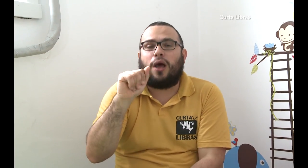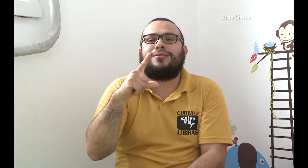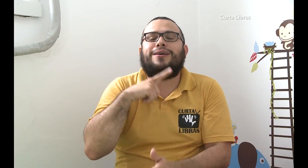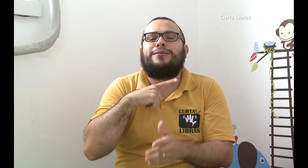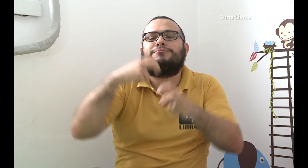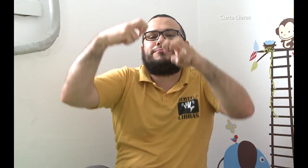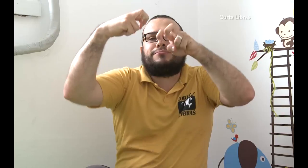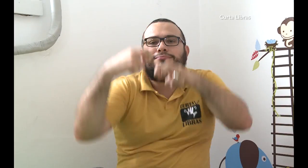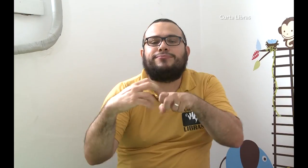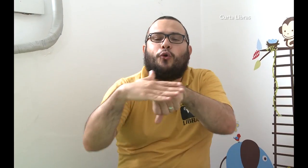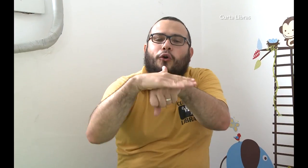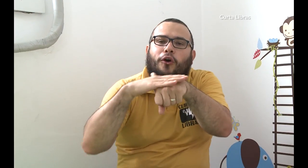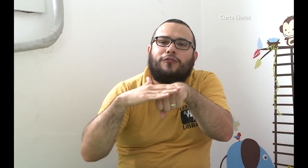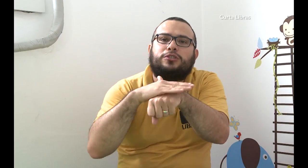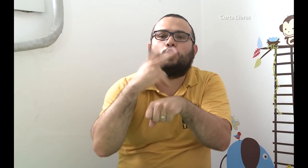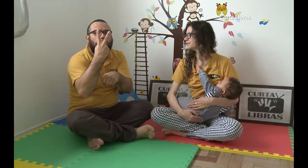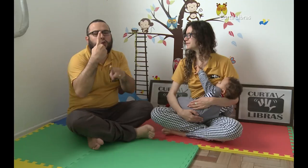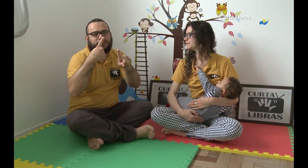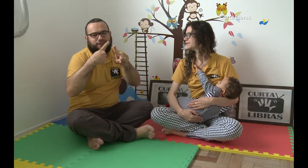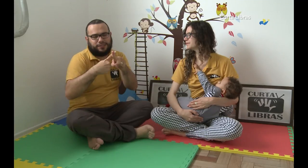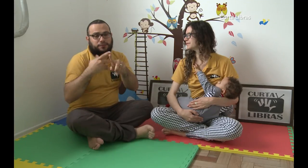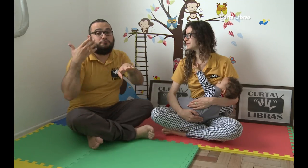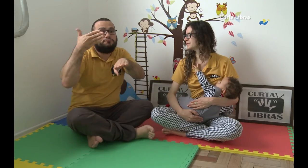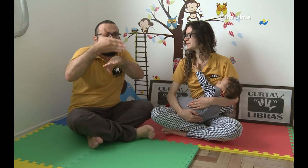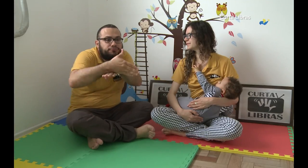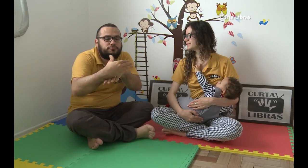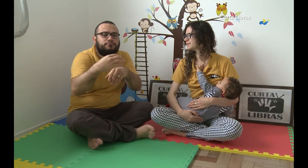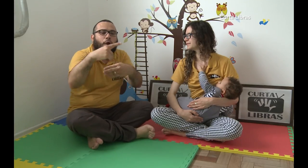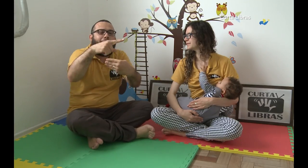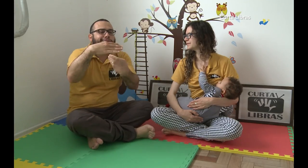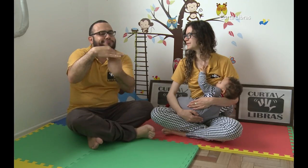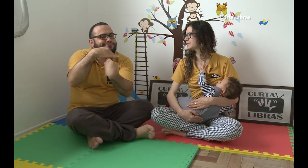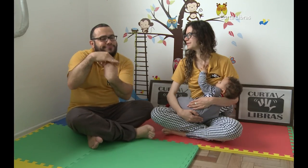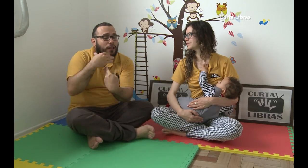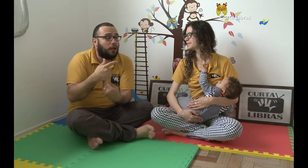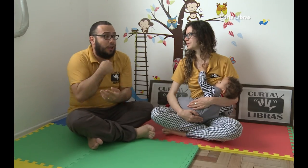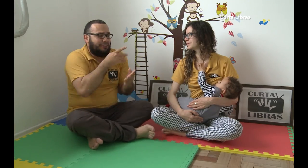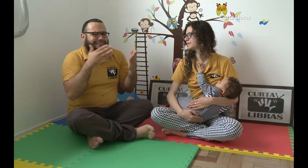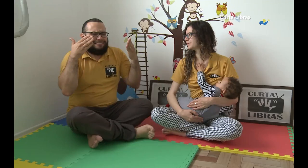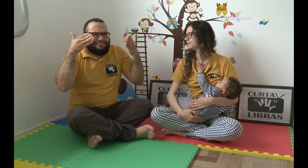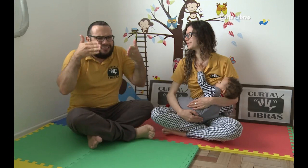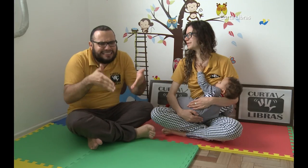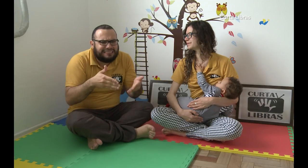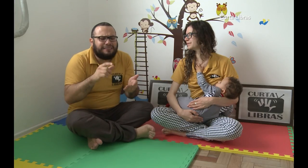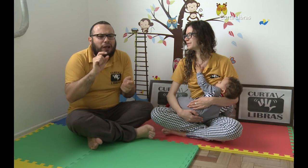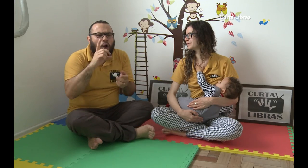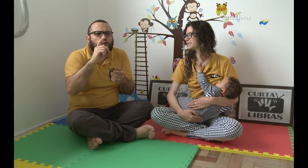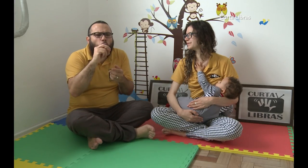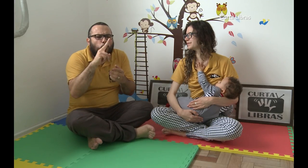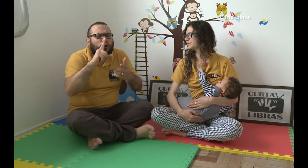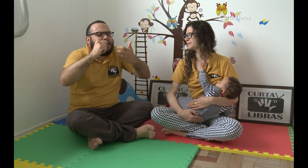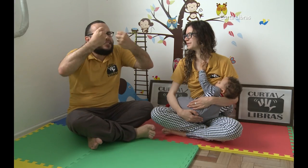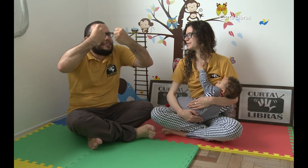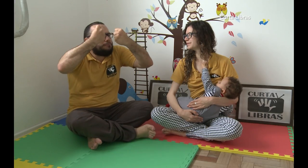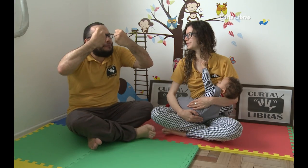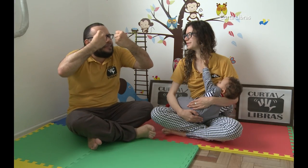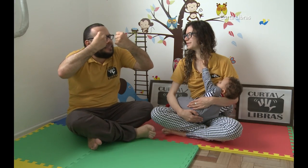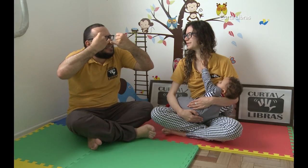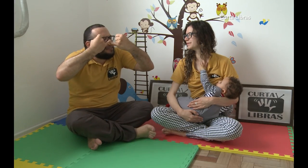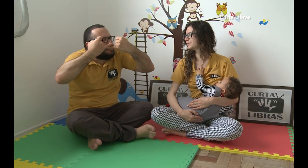Nossa, eu tinha muitas dúvidas Então marcamos dois encontros Com a doula para conversarmos E ela nos aconselhar Nessa